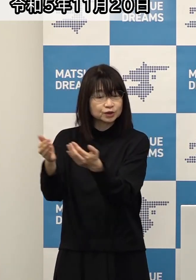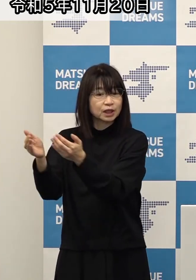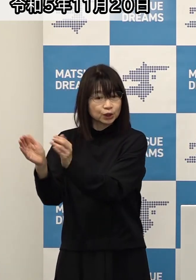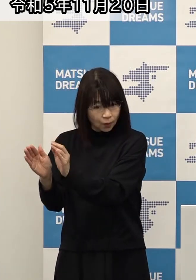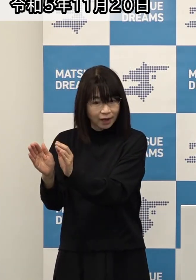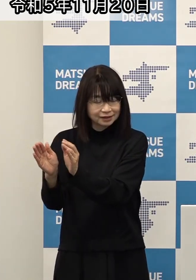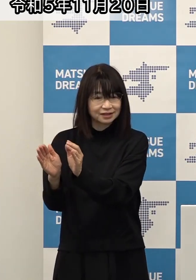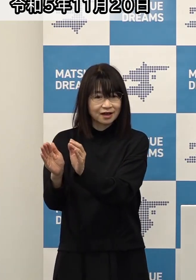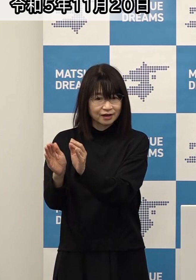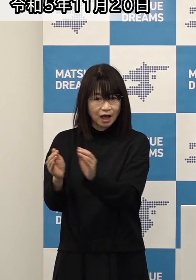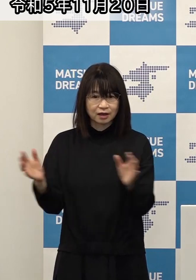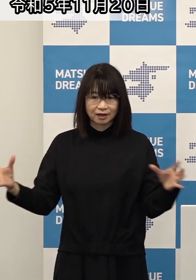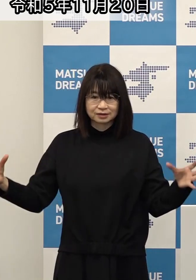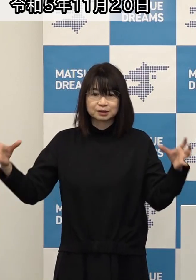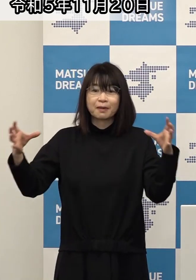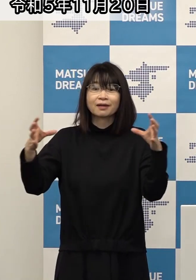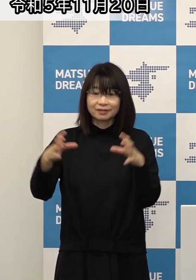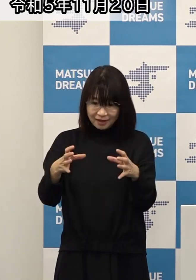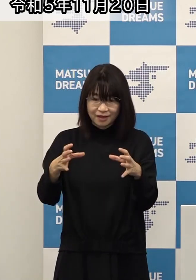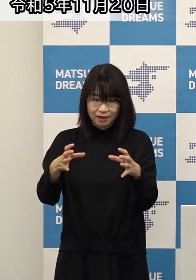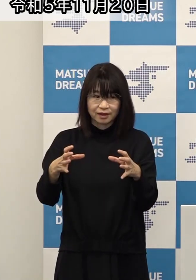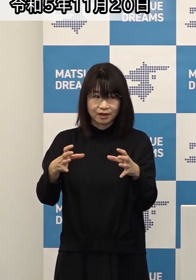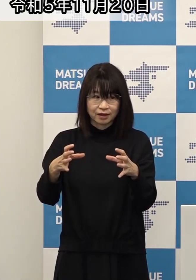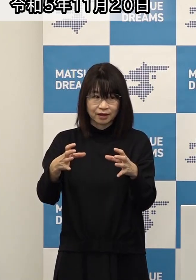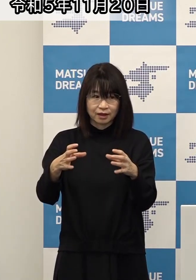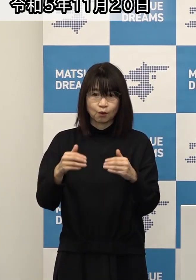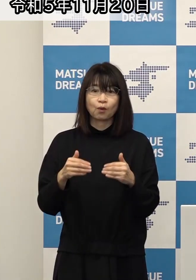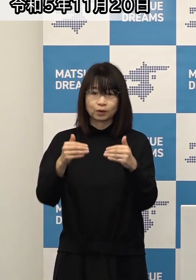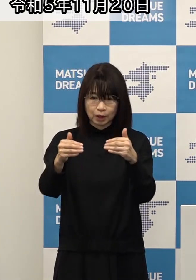り組みをするのがまあ極めて一般的ではあります。